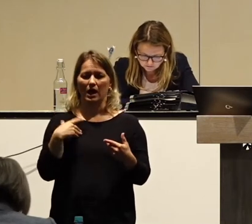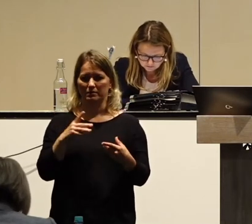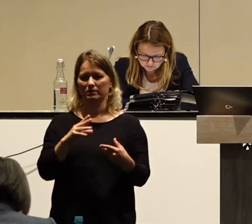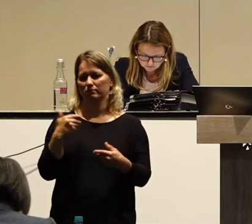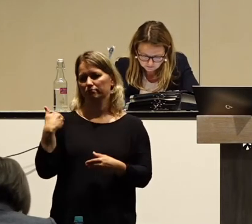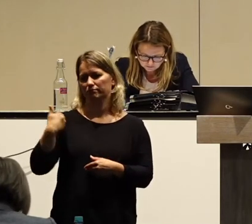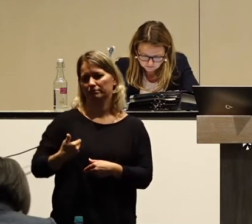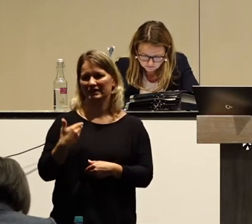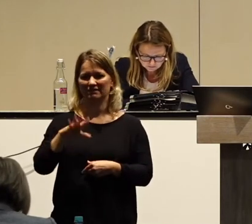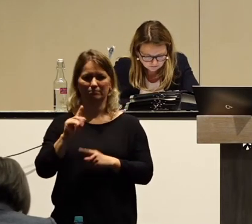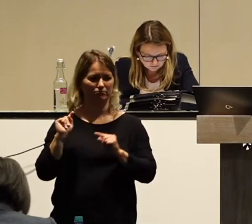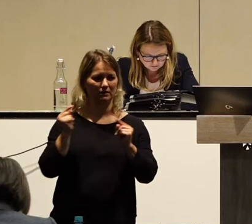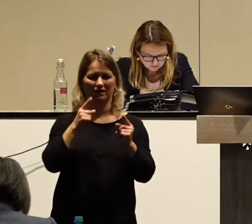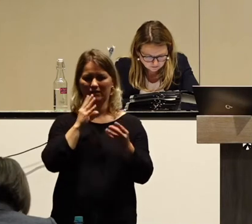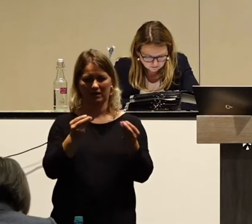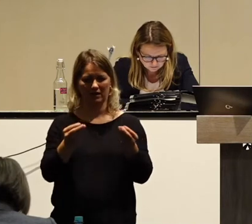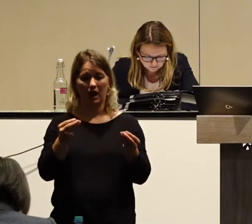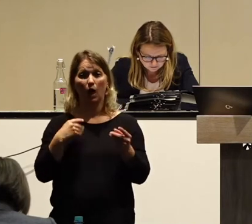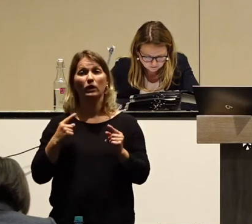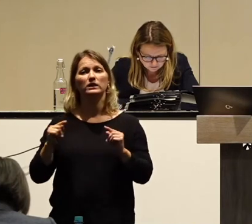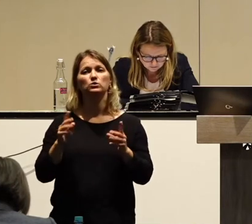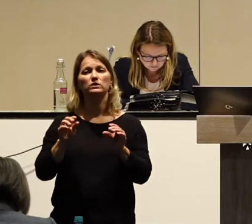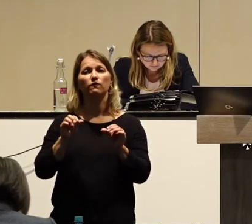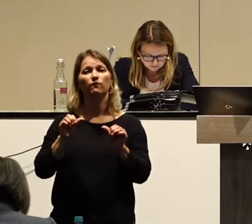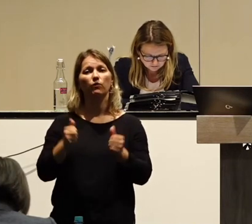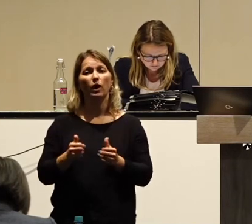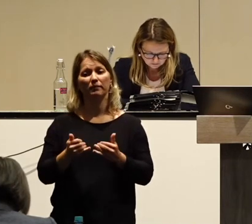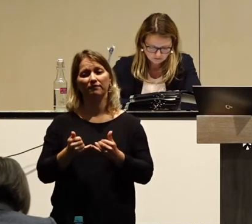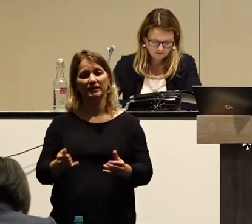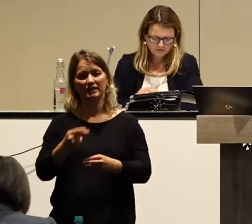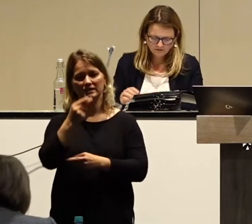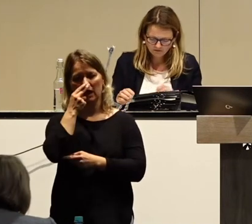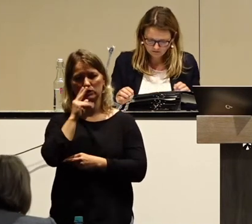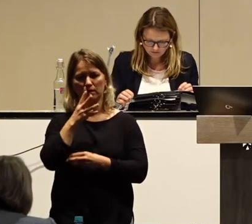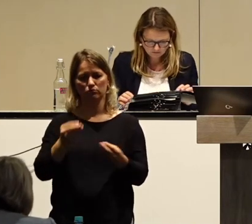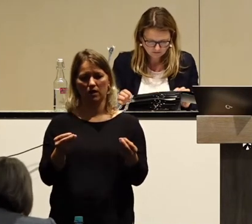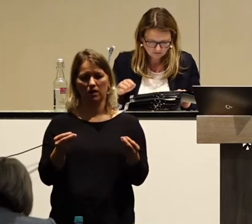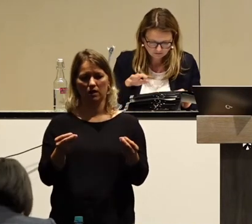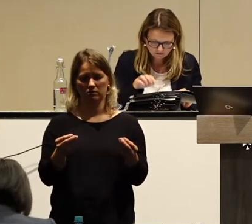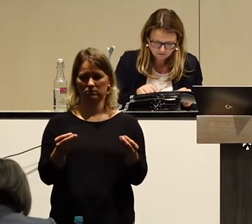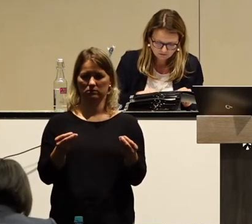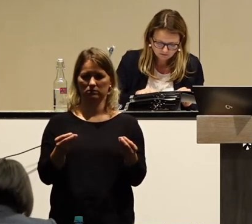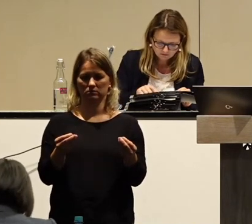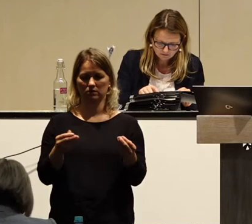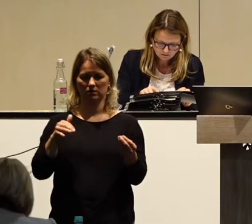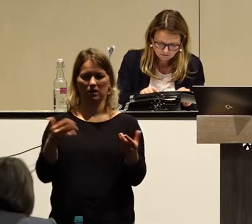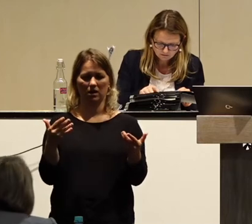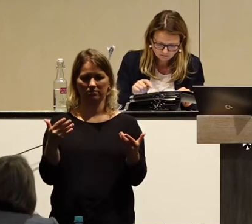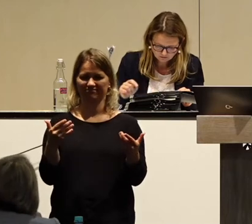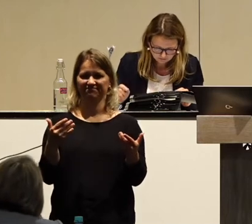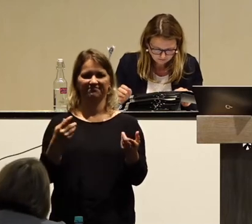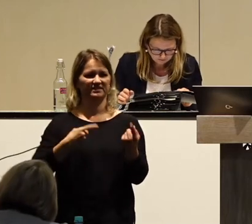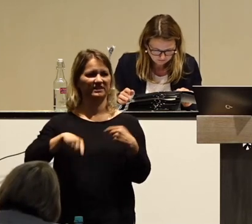so diskutieren und die Art und Weise, wie wir sie diskutieren, bei der man manchmal so ein bisschen den Eindruck hat, wir sind eigentlich irgendwie eher sowas